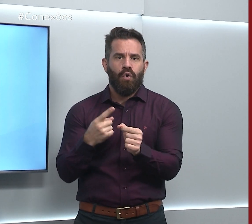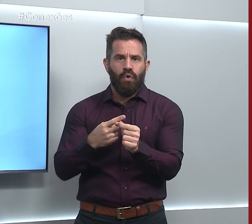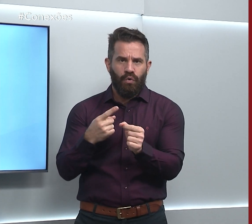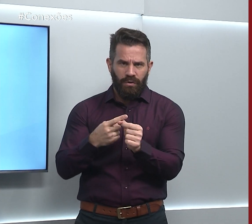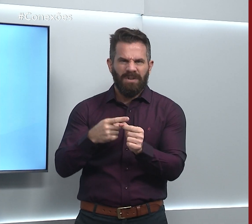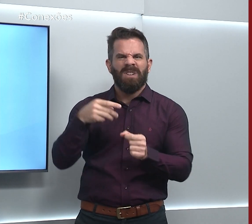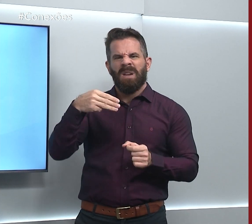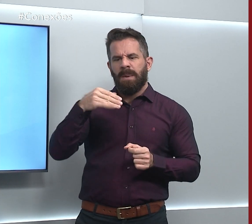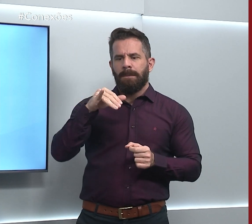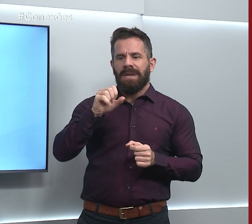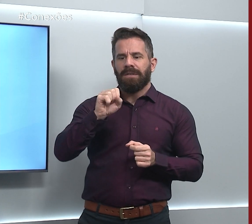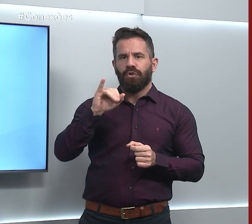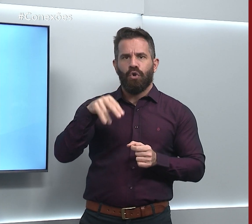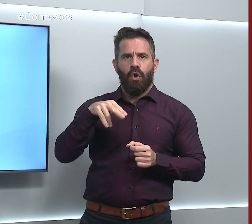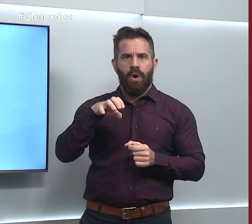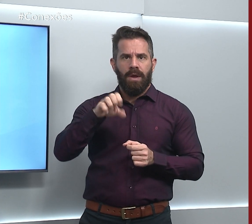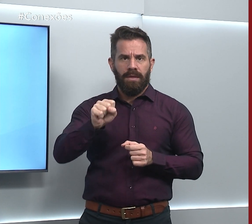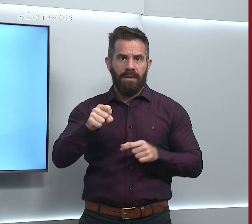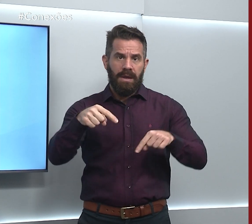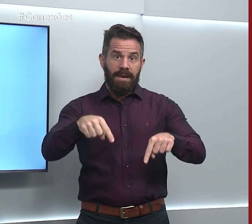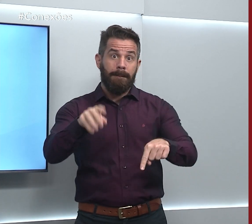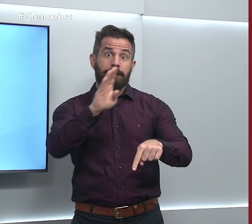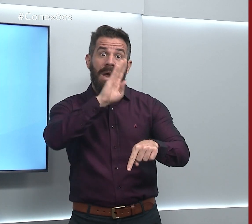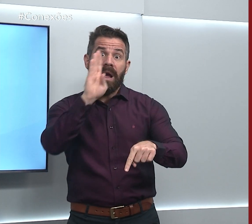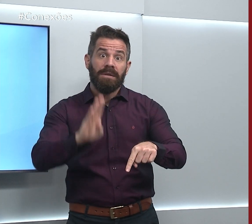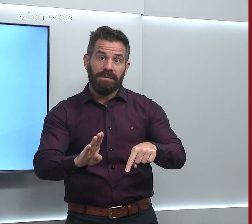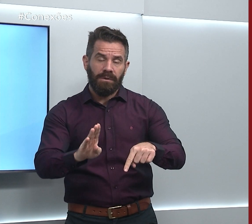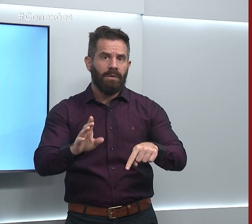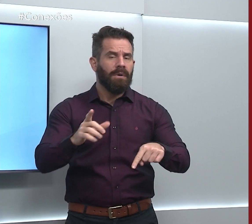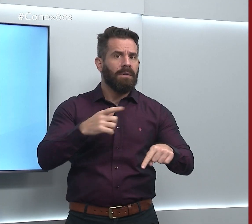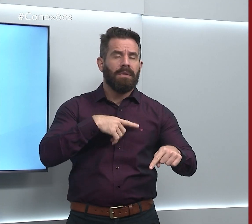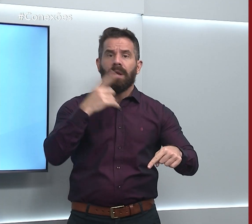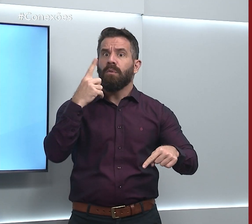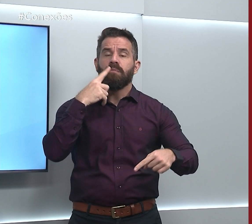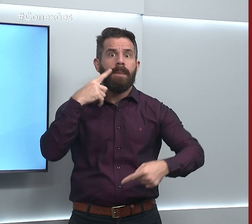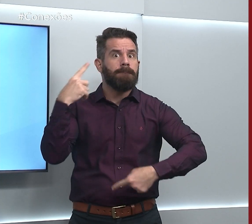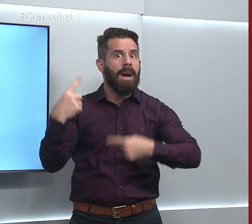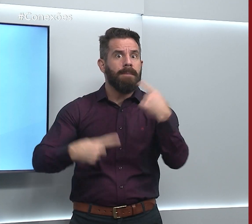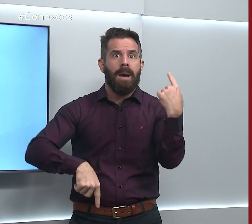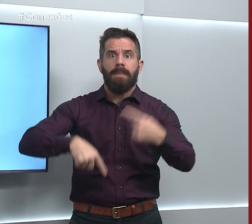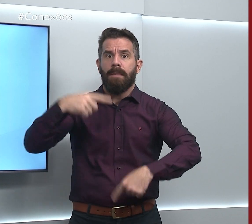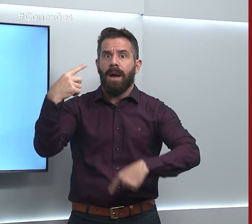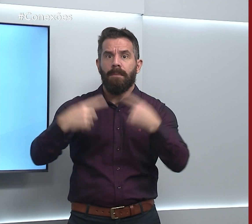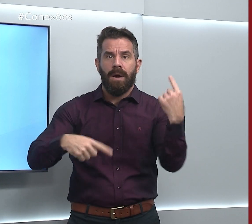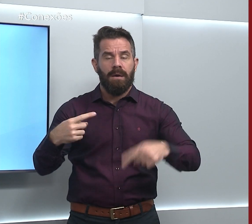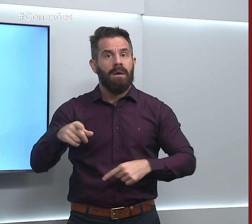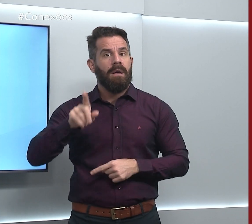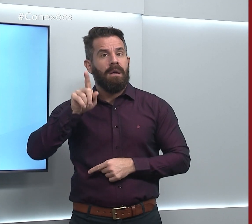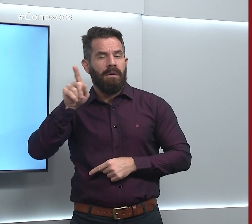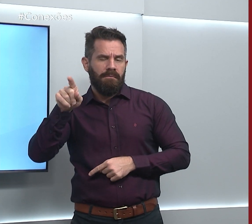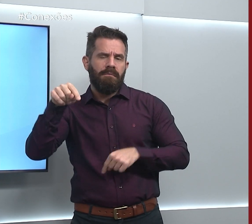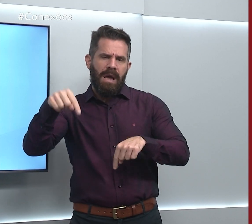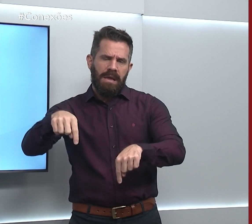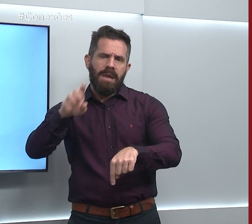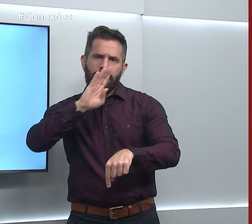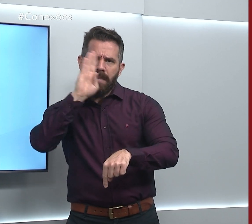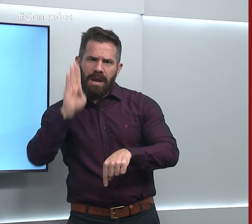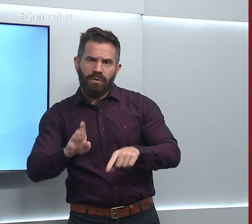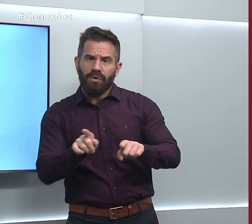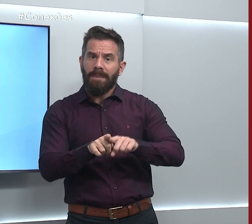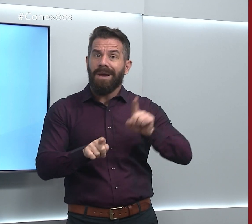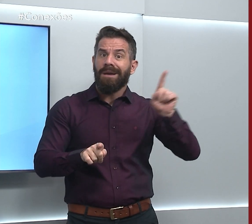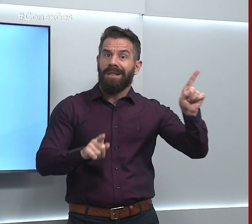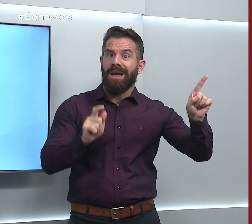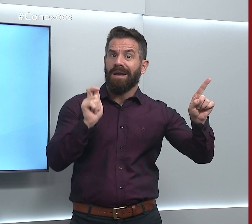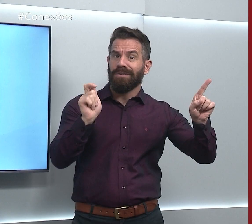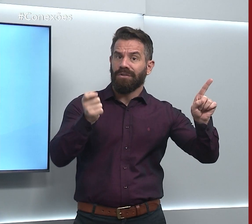país. Essa declaração ocorreu em meio a uma polêmica no Brasil e também na Argentina, depois que o